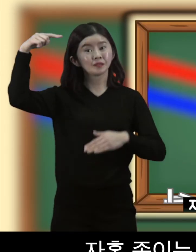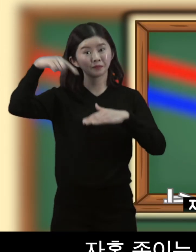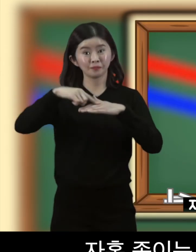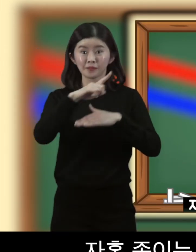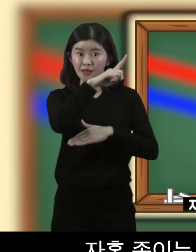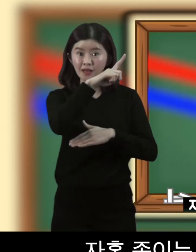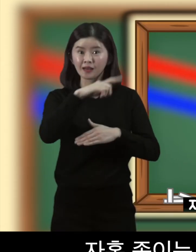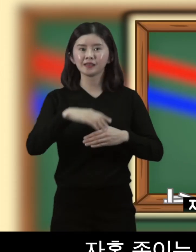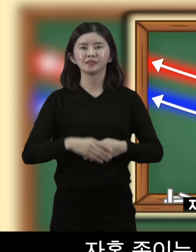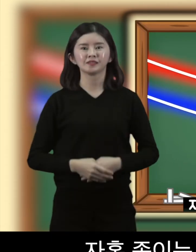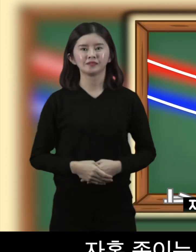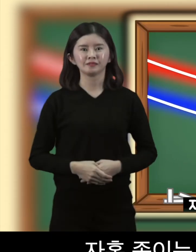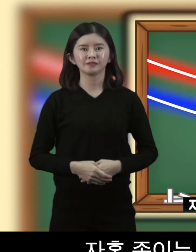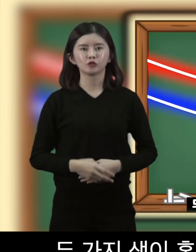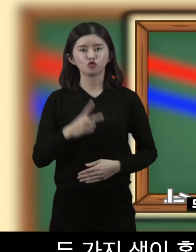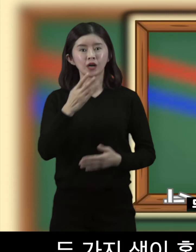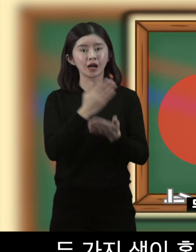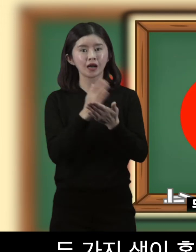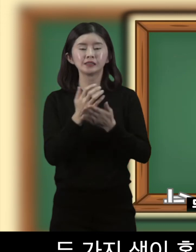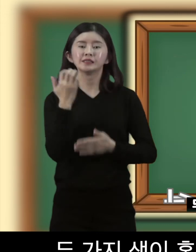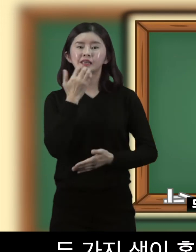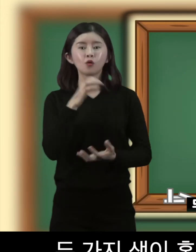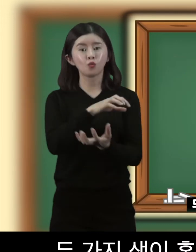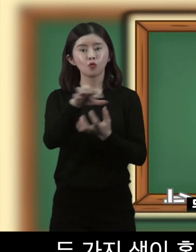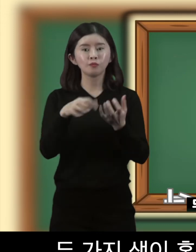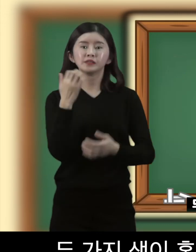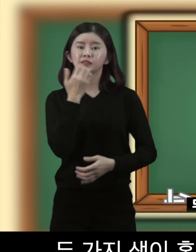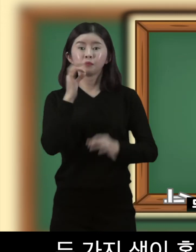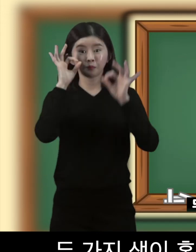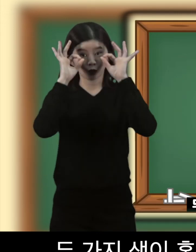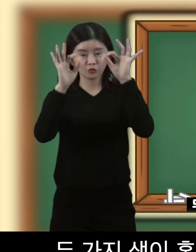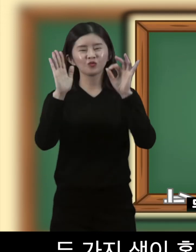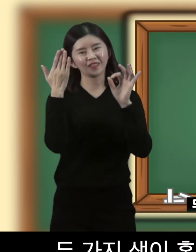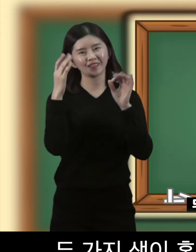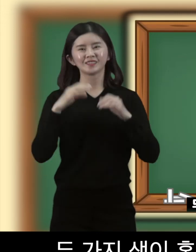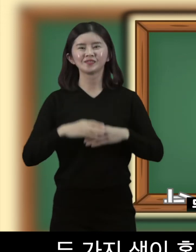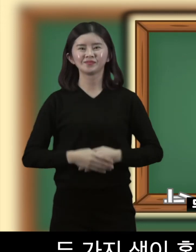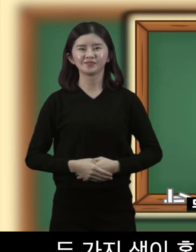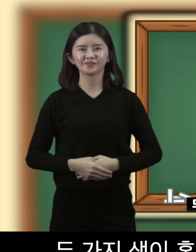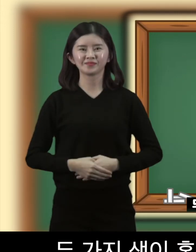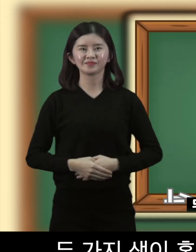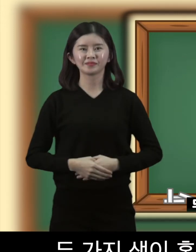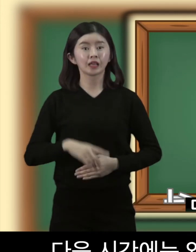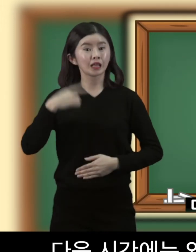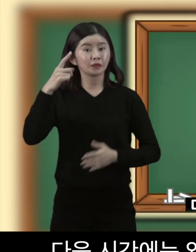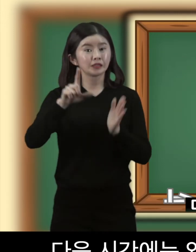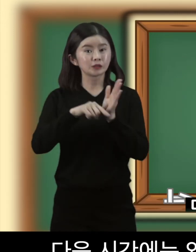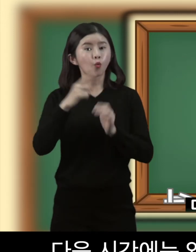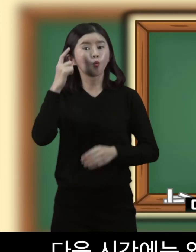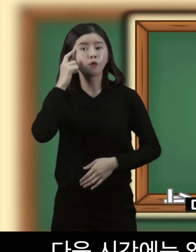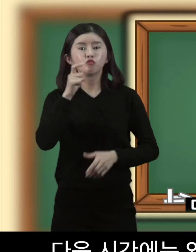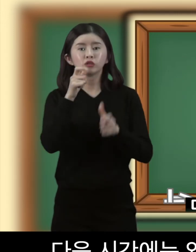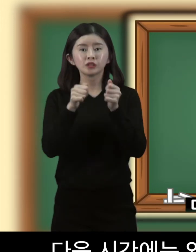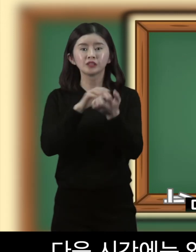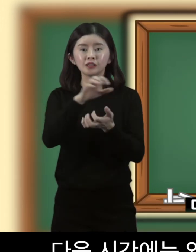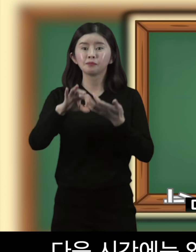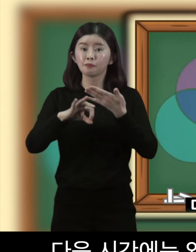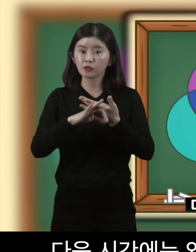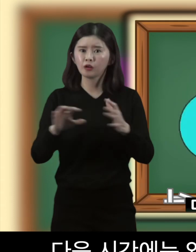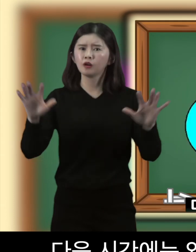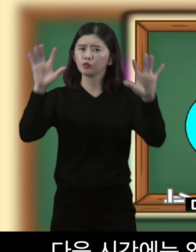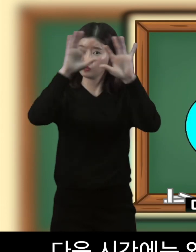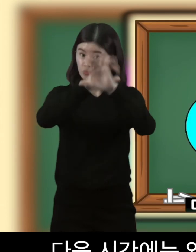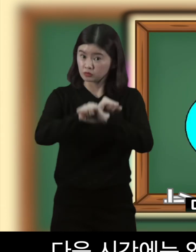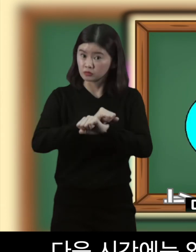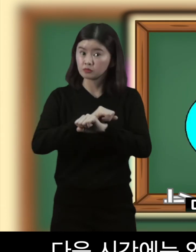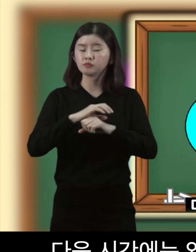빨간 빛을 반사해서 두 가지 색이 혼합된 색으로 보이게 된 거예요 다음 시간엔 왜